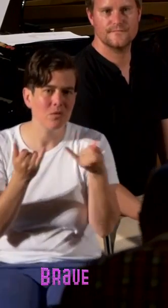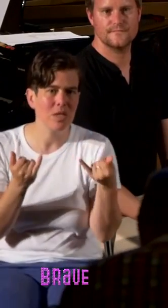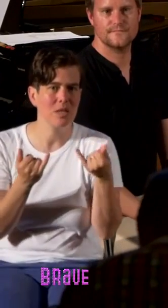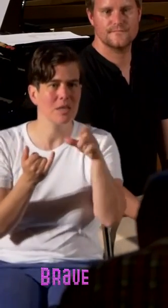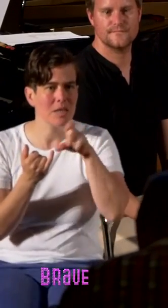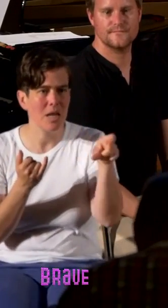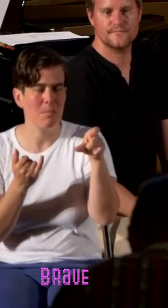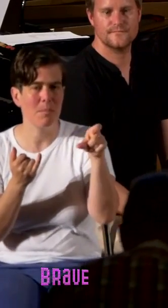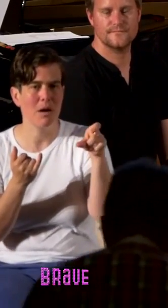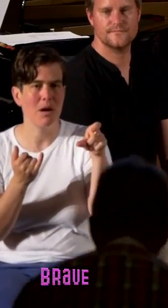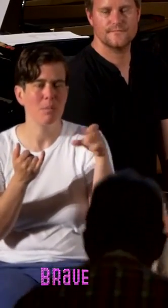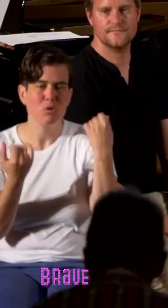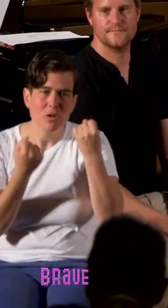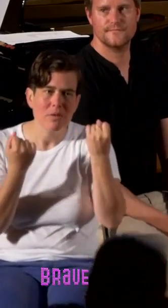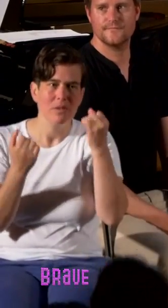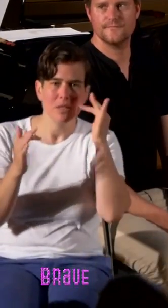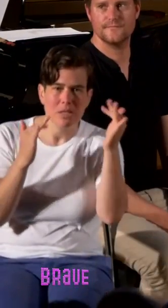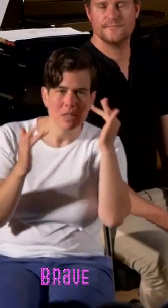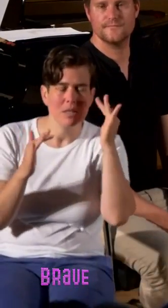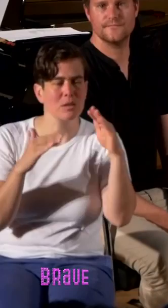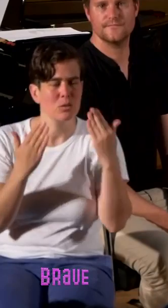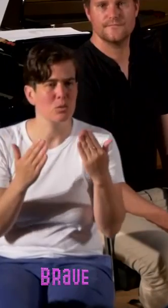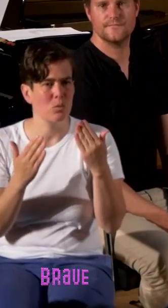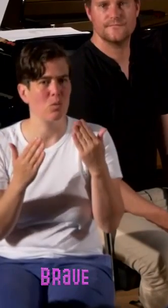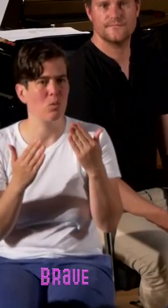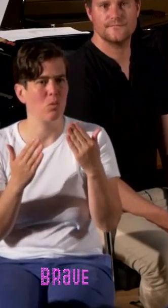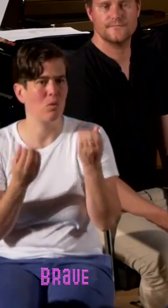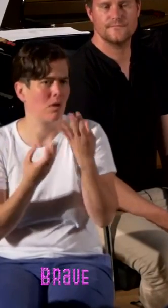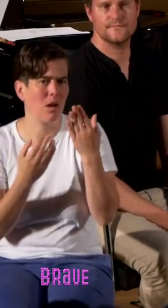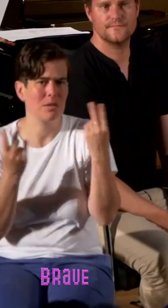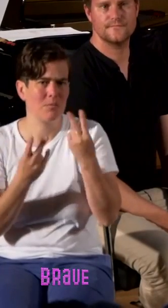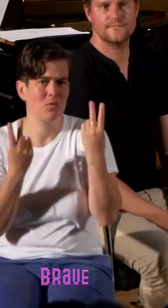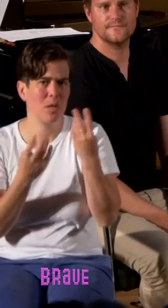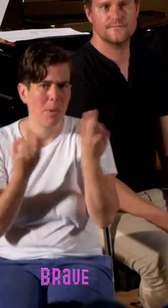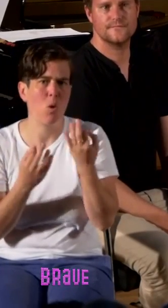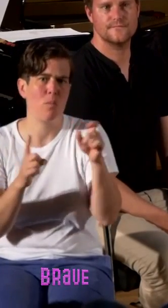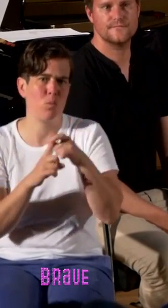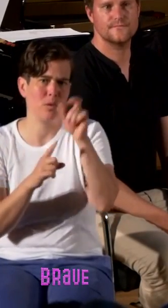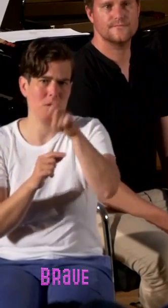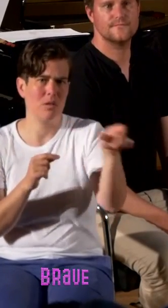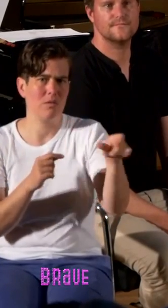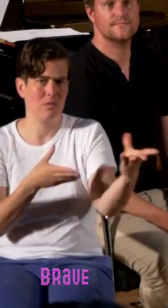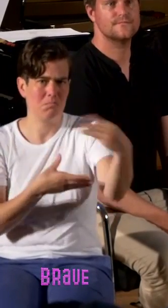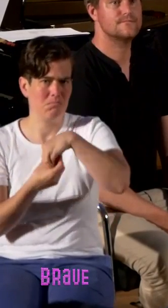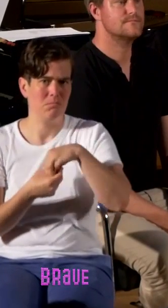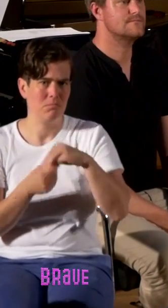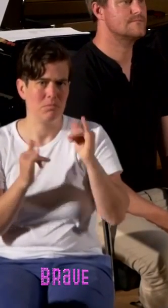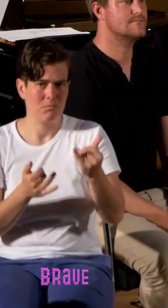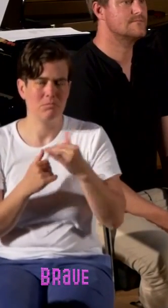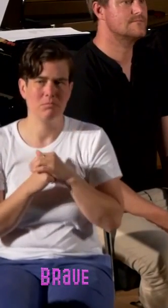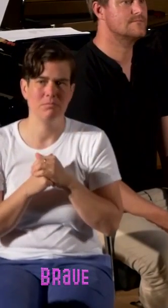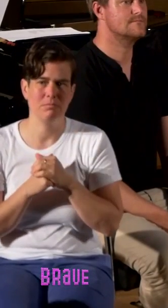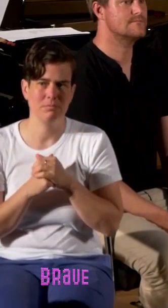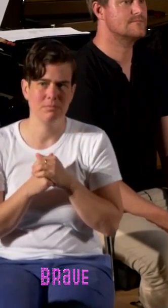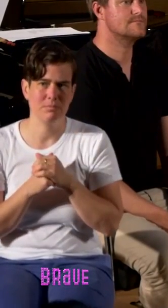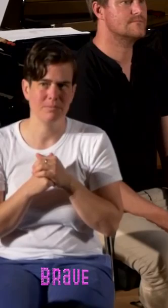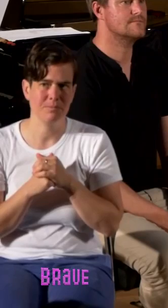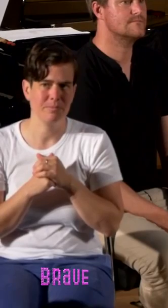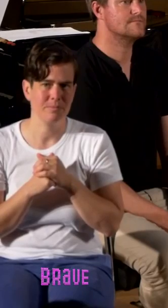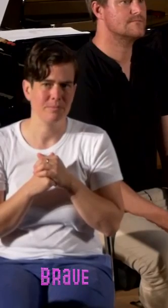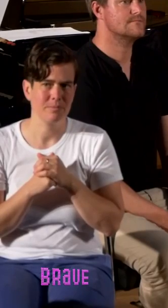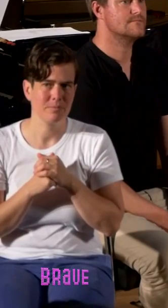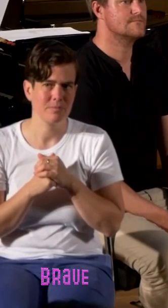Thema umgeht oder nicht, die können gar nicht ohne Menschen mit HIV laufen. Und für mich ist es auch,